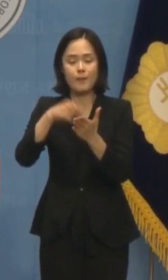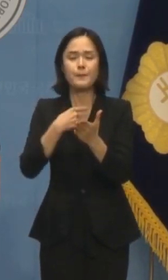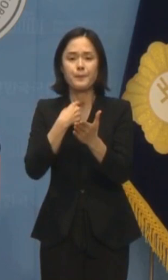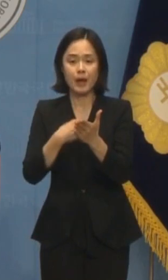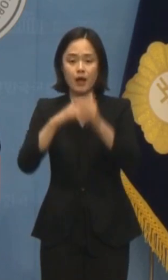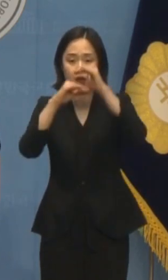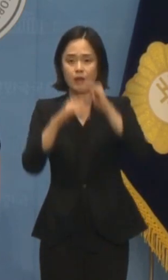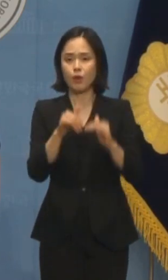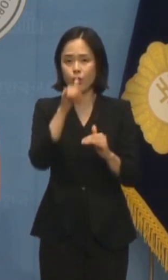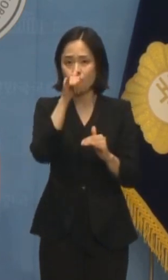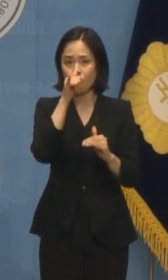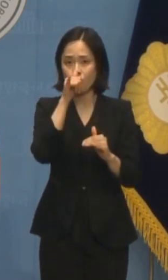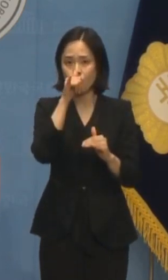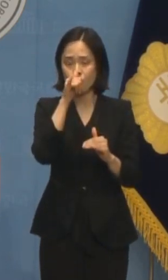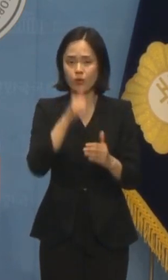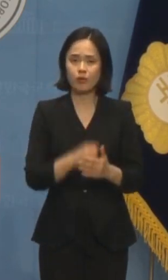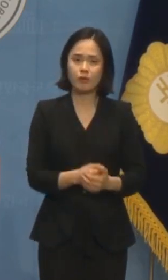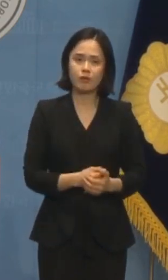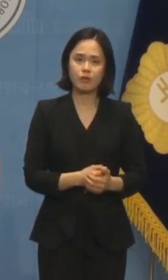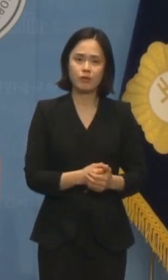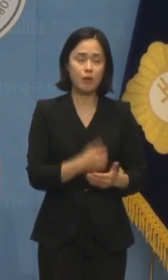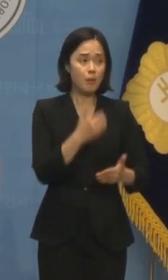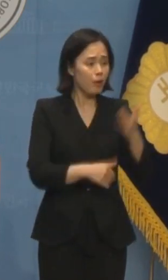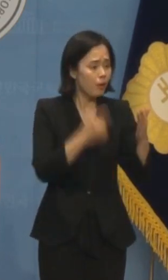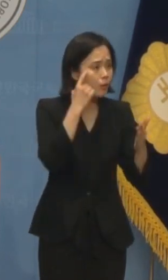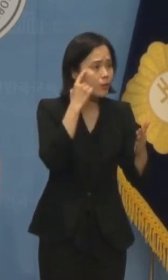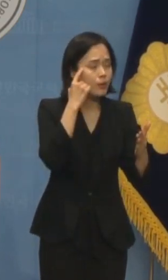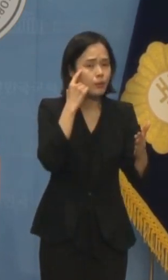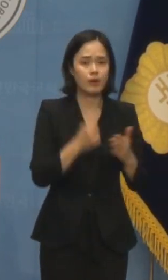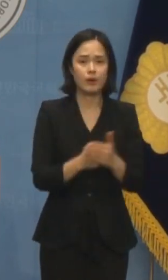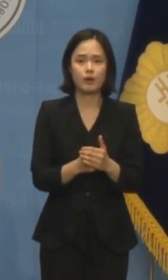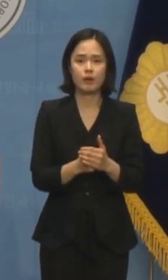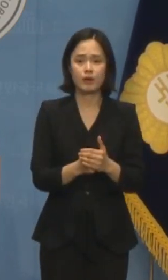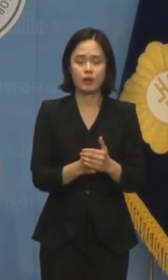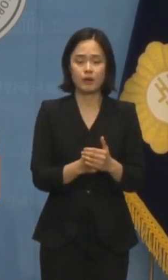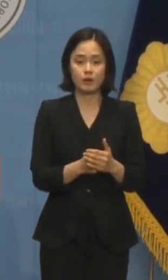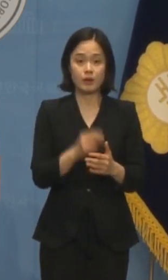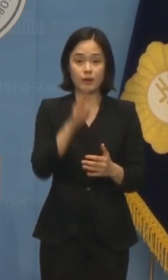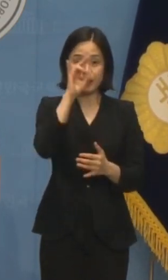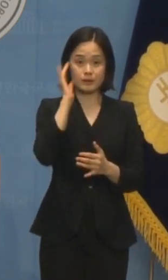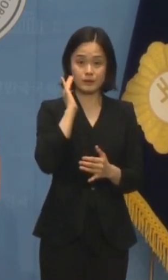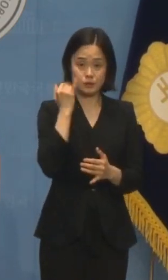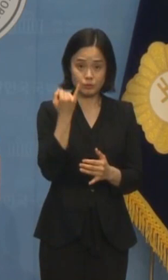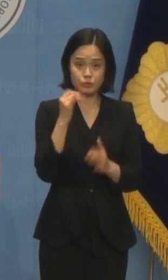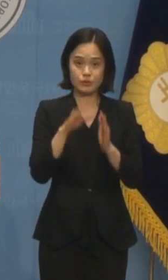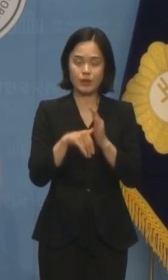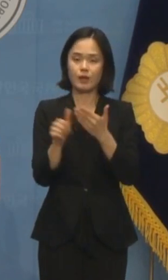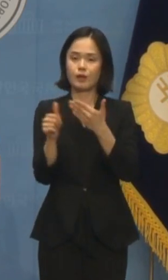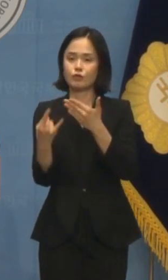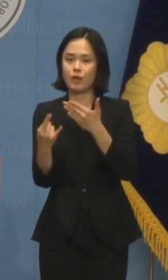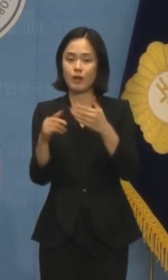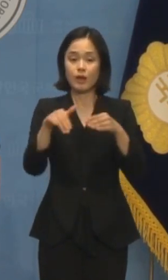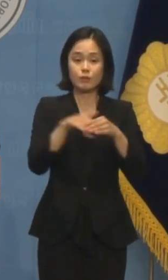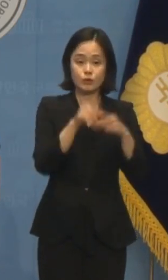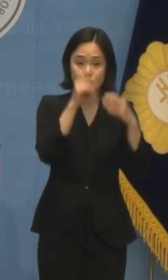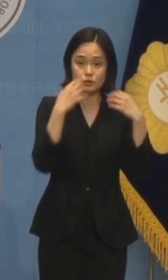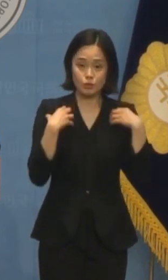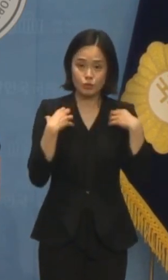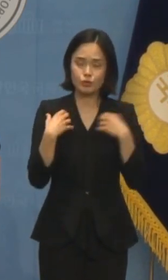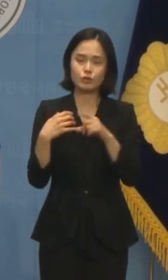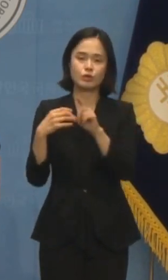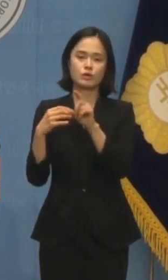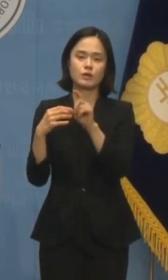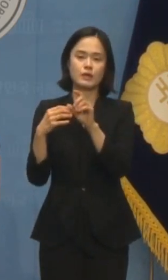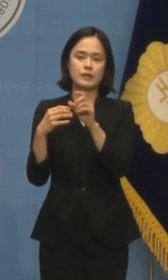공소장을 보면 박근혜 정부에서 9회, 문재인 정부에서 11회인데 윤 정부 들어와서 무려